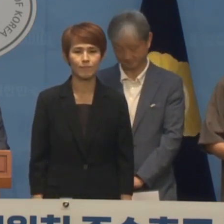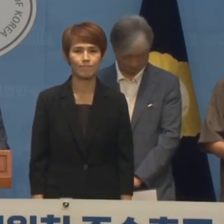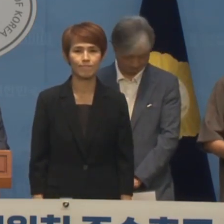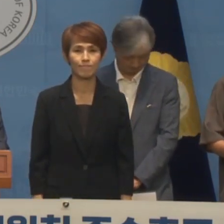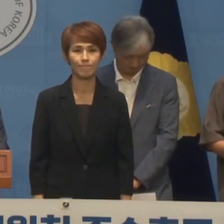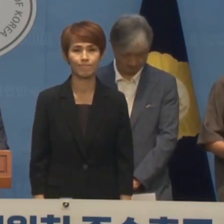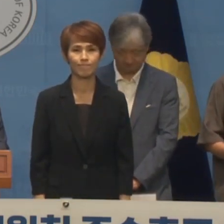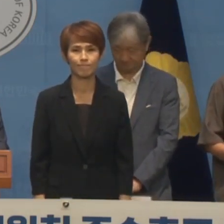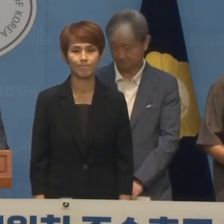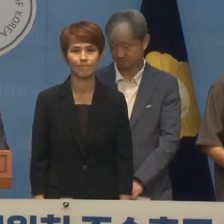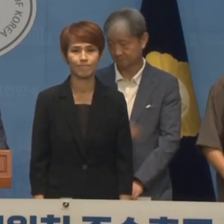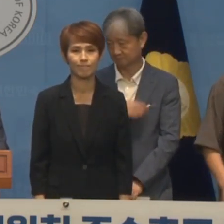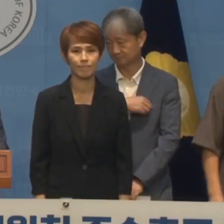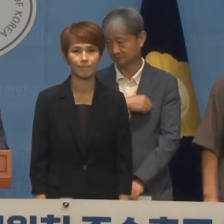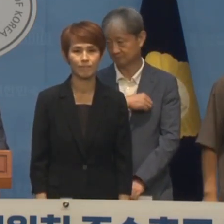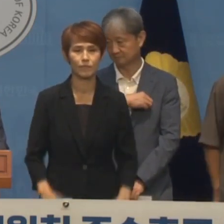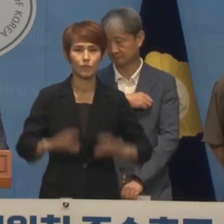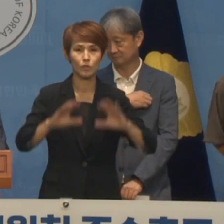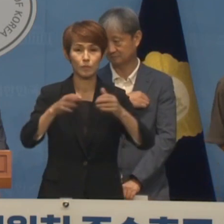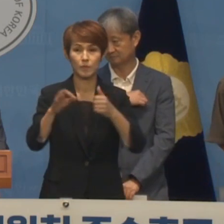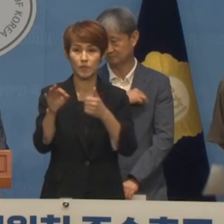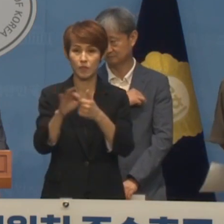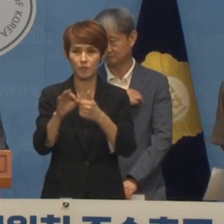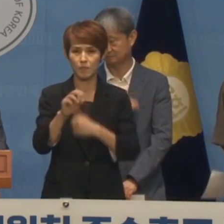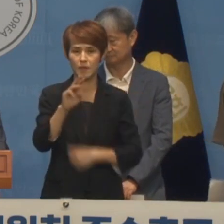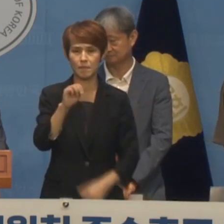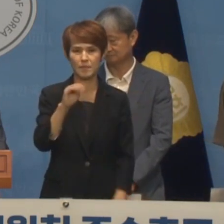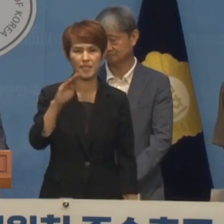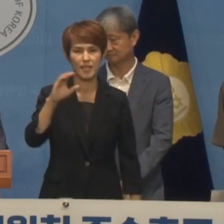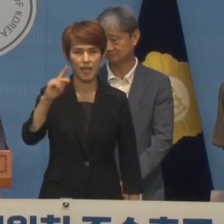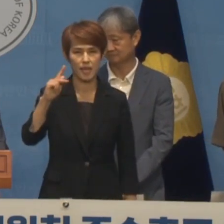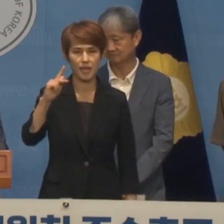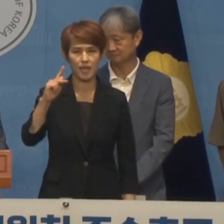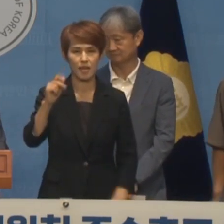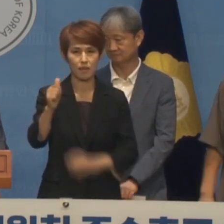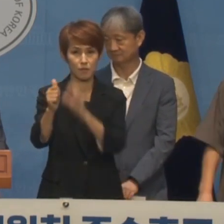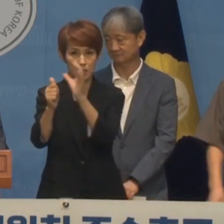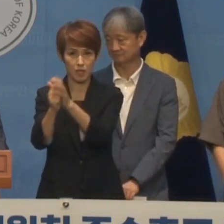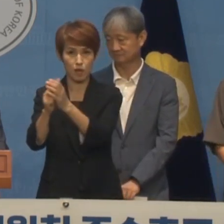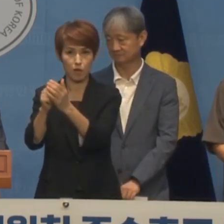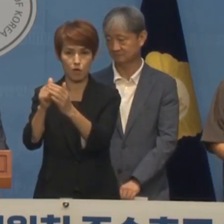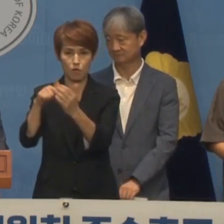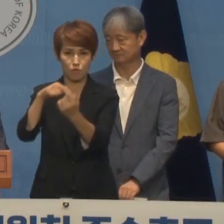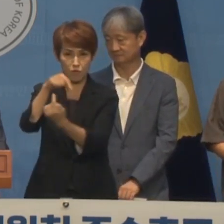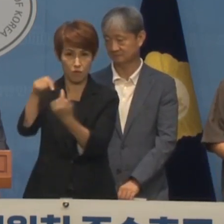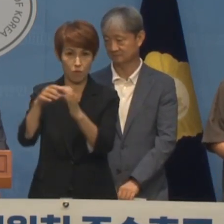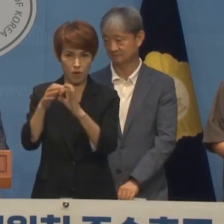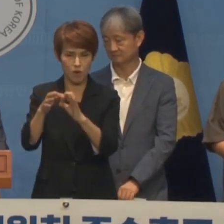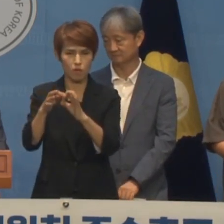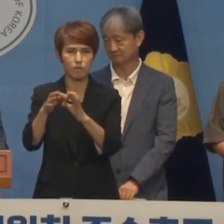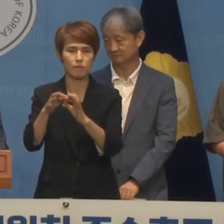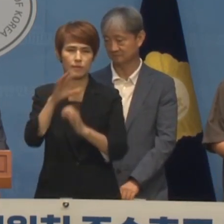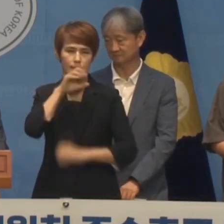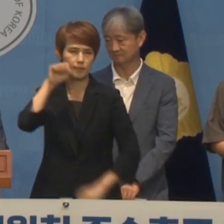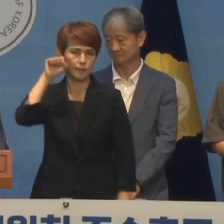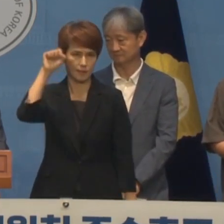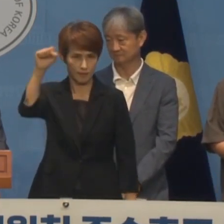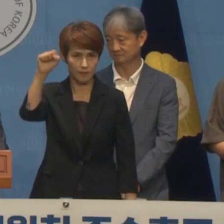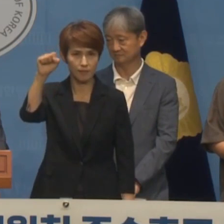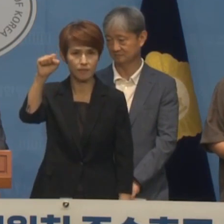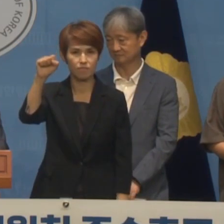기자회견문 낭독에 앞서 국민연금의 MBK 위탁운영사 선정 규탄, 수탁자 책임이행 촉구의